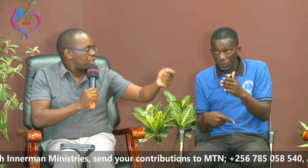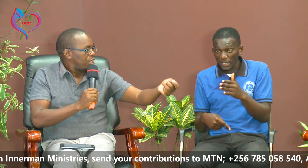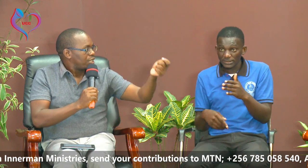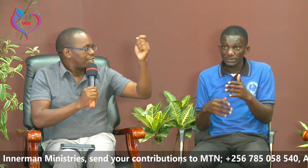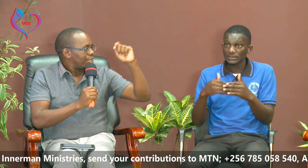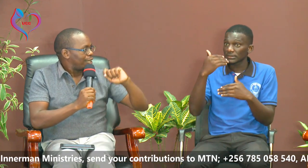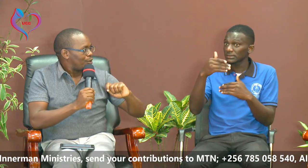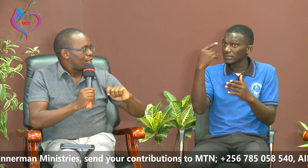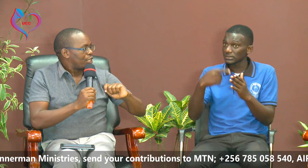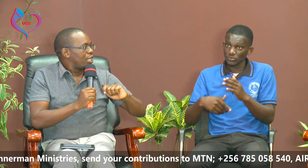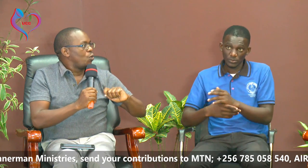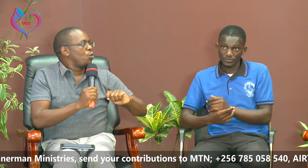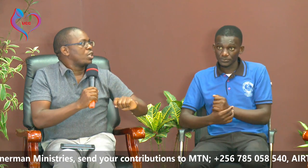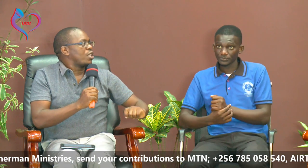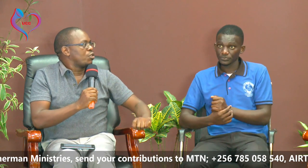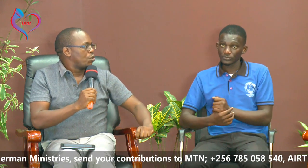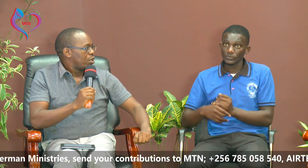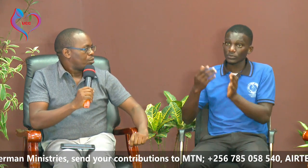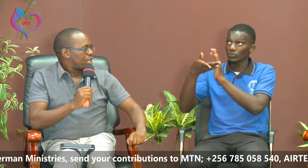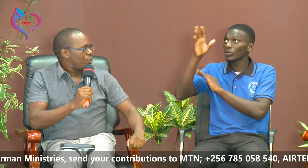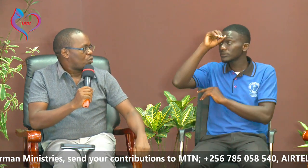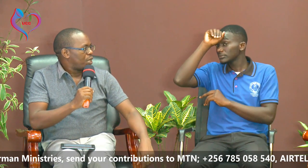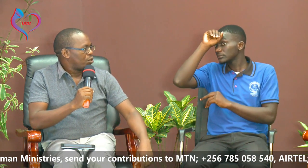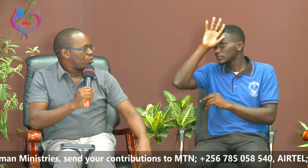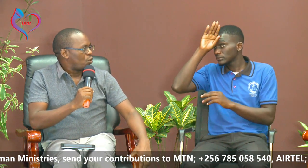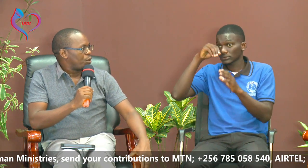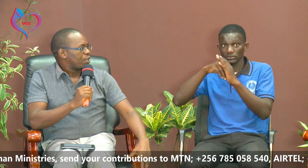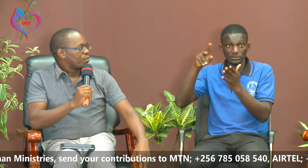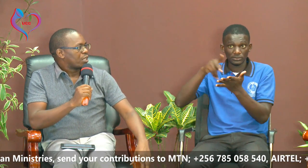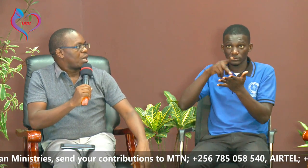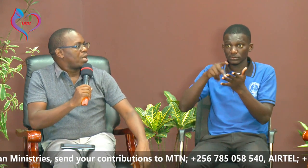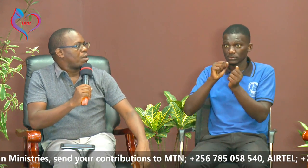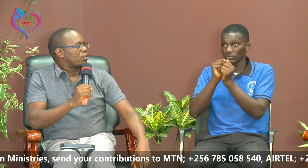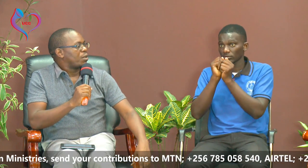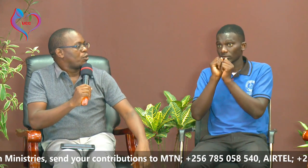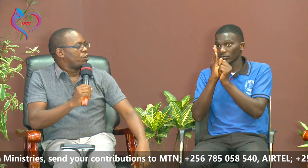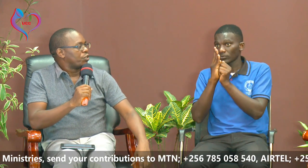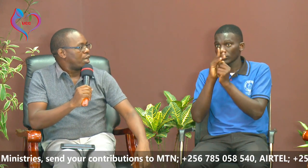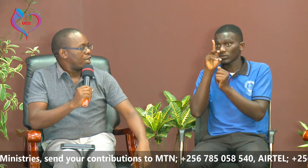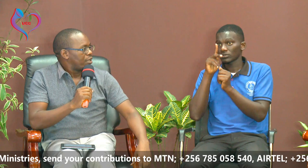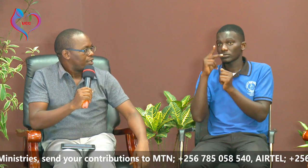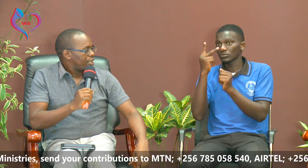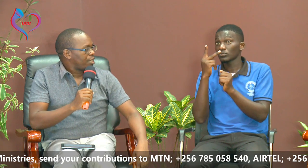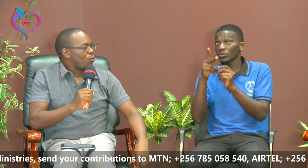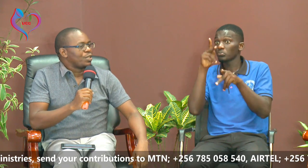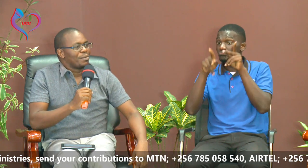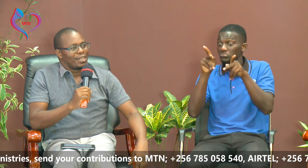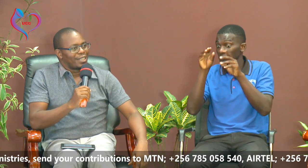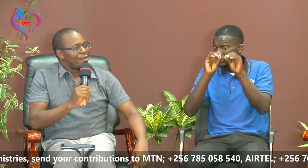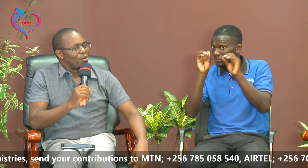wentuuse kyekiddako yeewuunya nnyo mu Zabbuli 14:2 nti abaana b'abantu tebamunoonya era yeewuunya bannange naga abantu